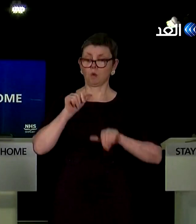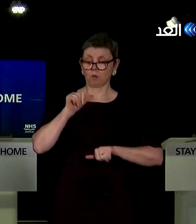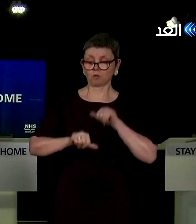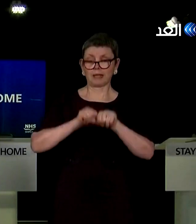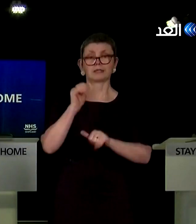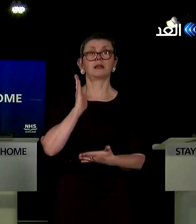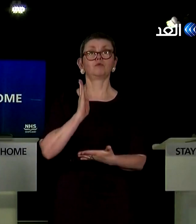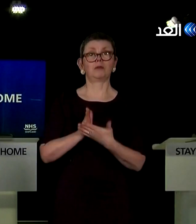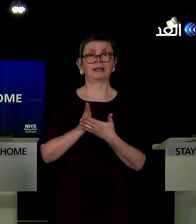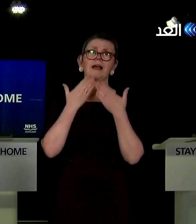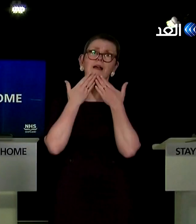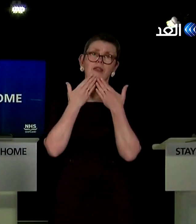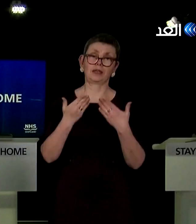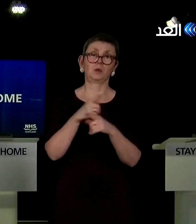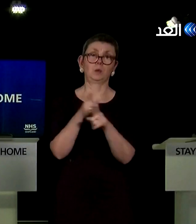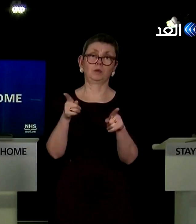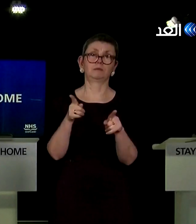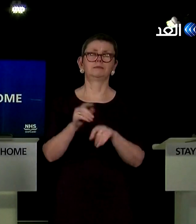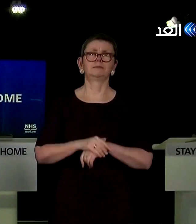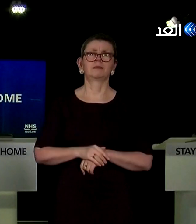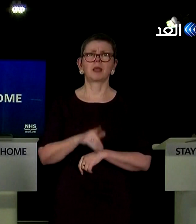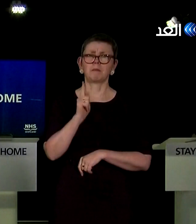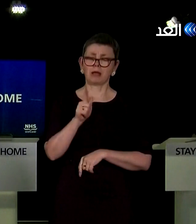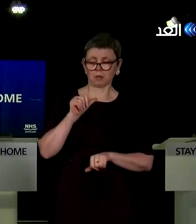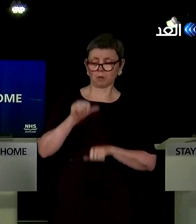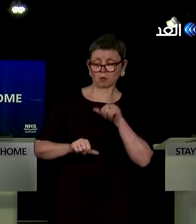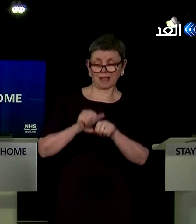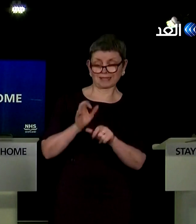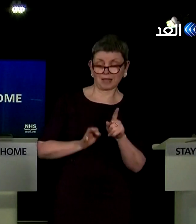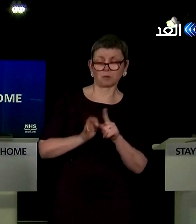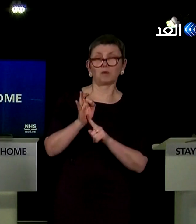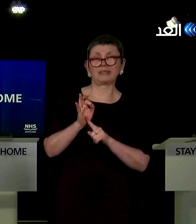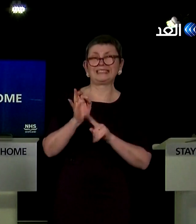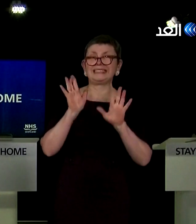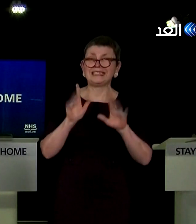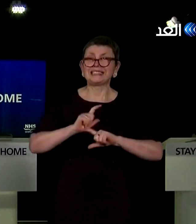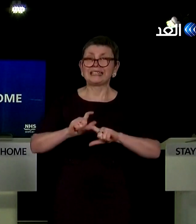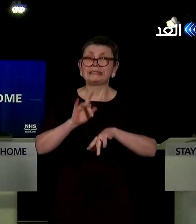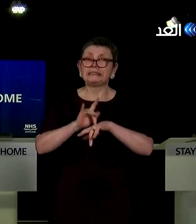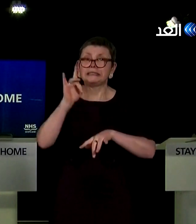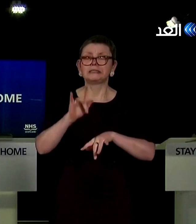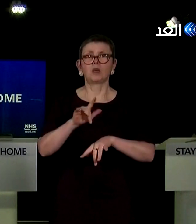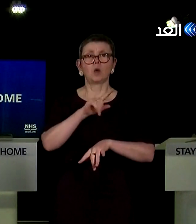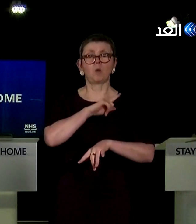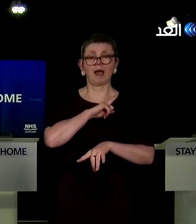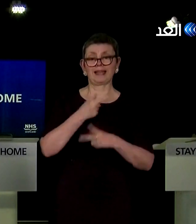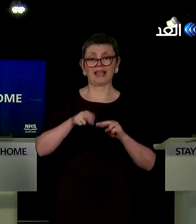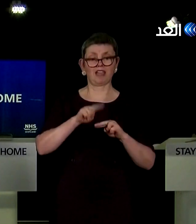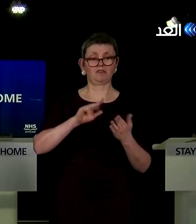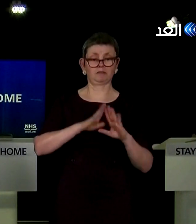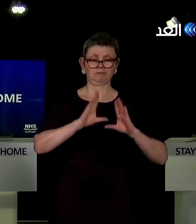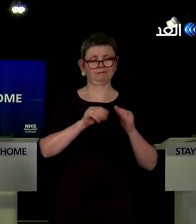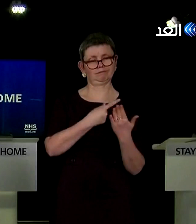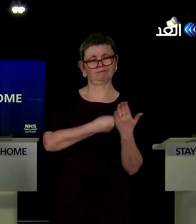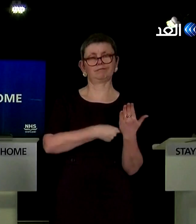لا يمكن العيش بشكل غير طبيعي لأكثر من هذا. هذا ما ساقته رئيسة وزراء اسكتلندا في